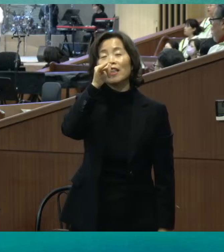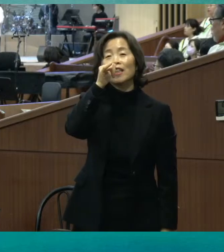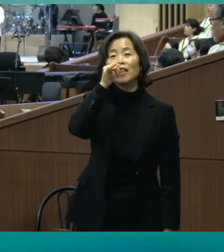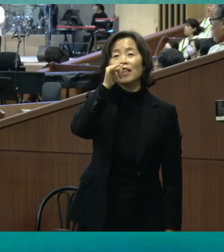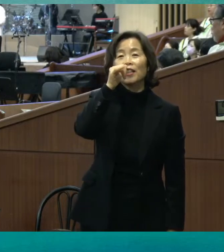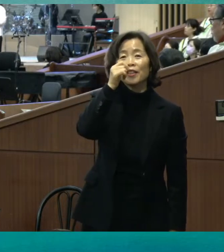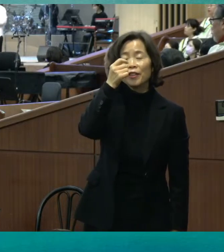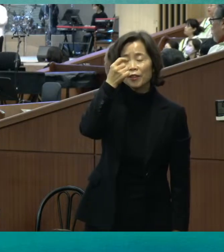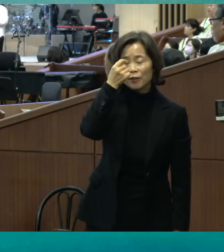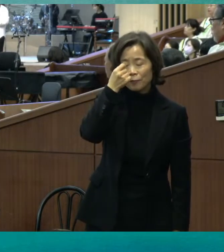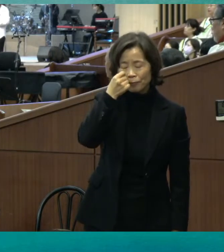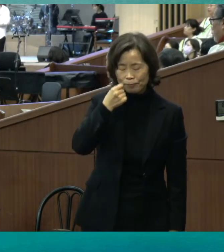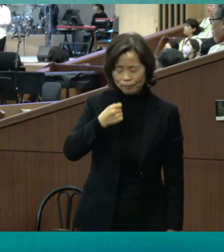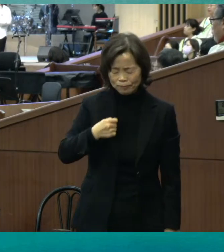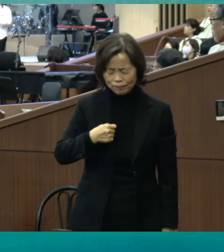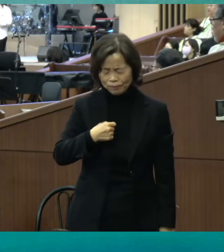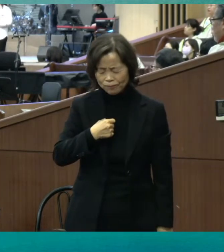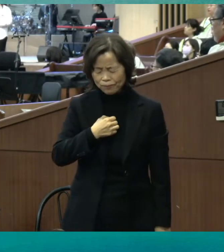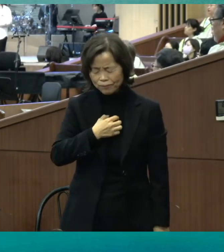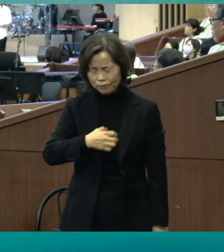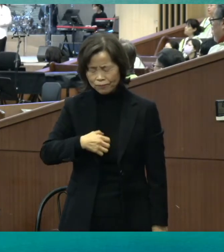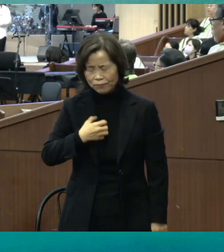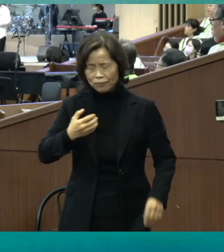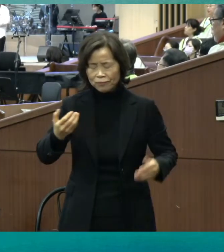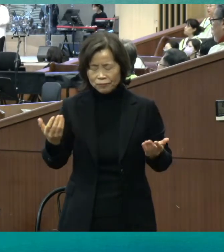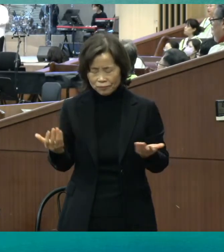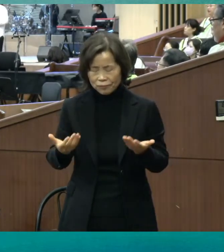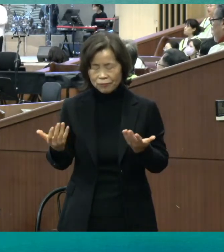슬픈 일을 많이 보고 슬픈